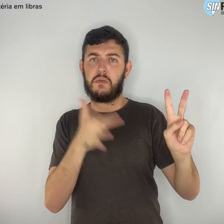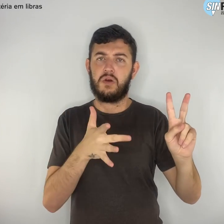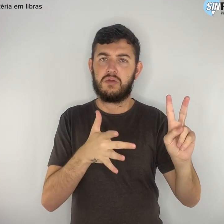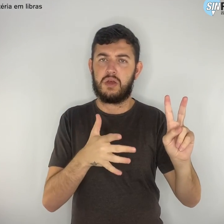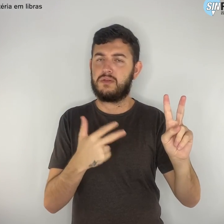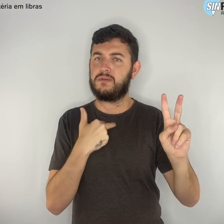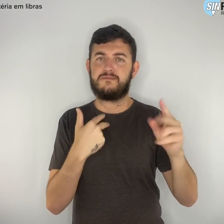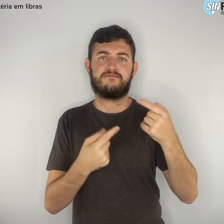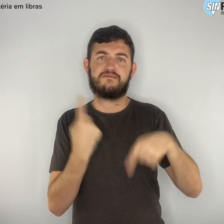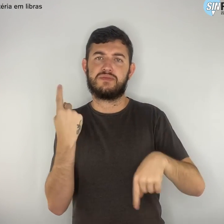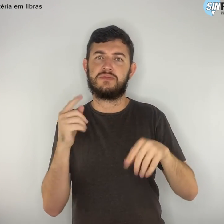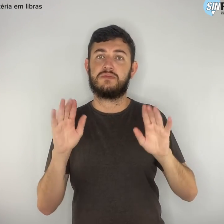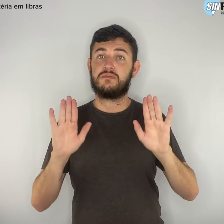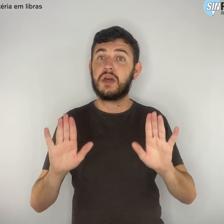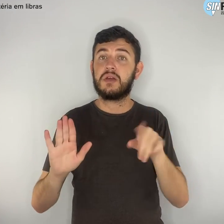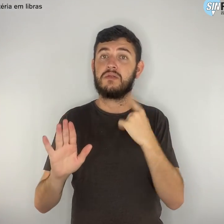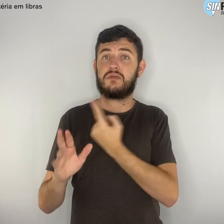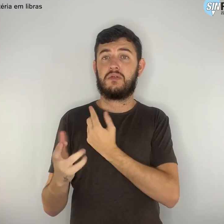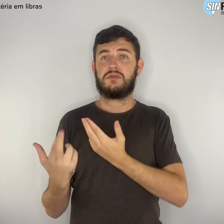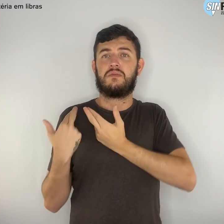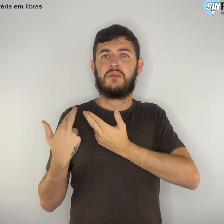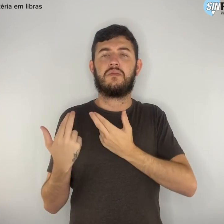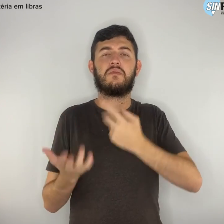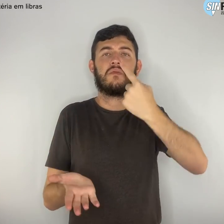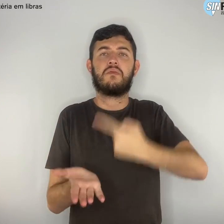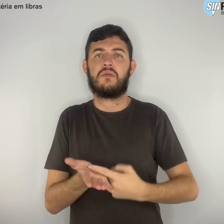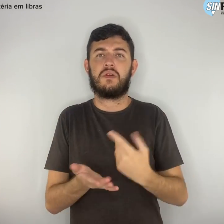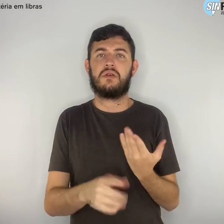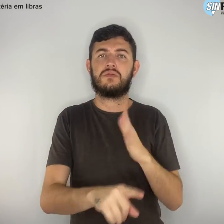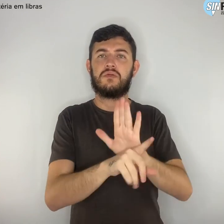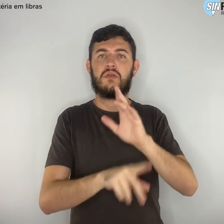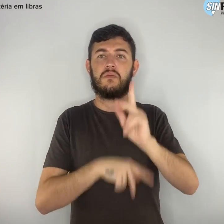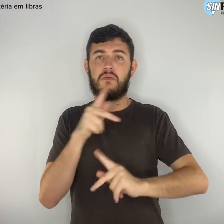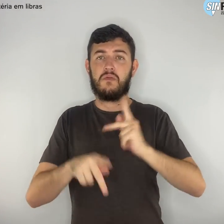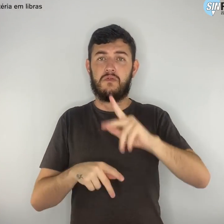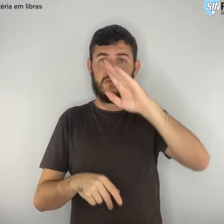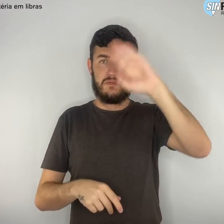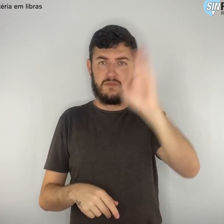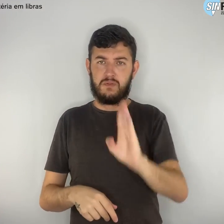Nosso compromisso é com o nosso povo brasileiro, com a classe